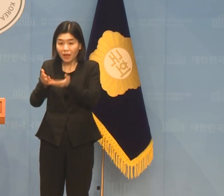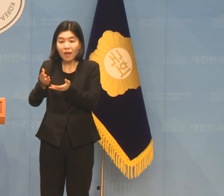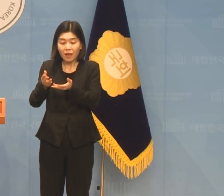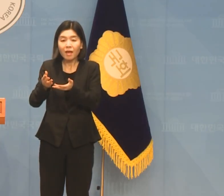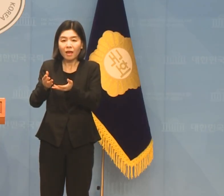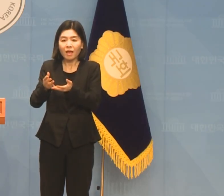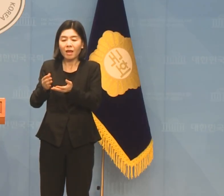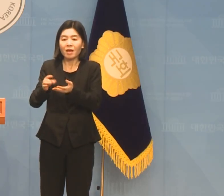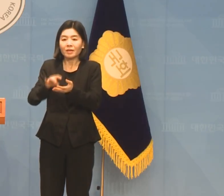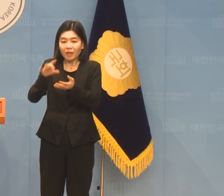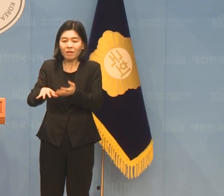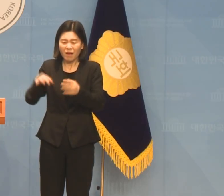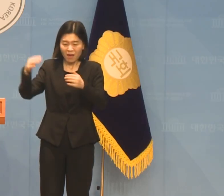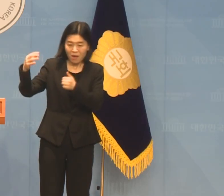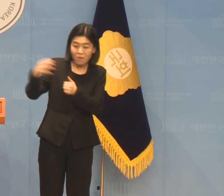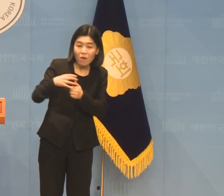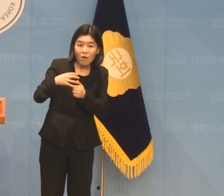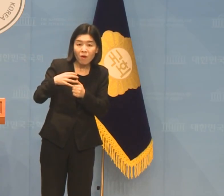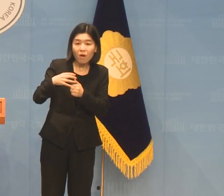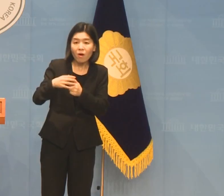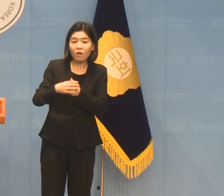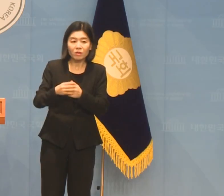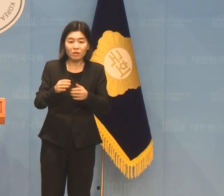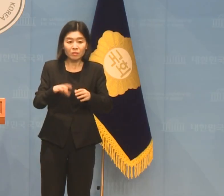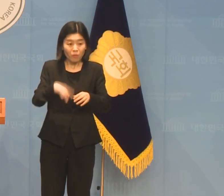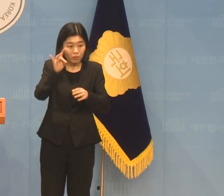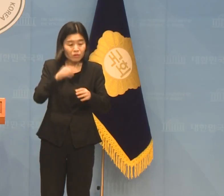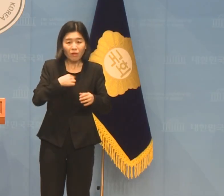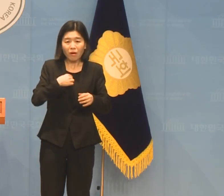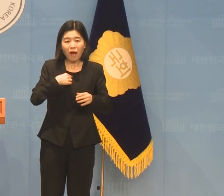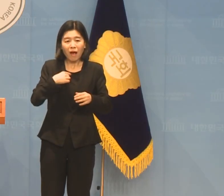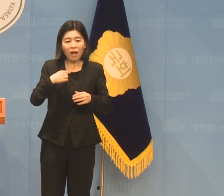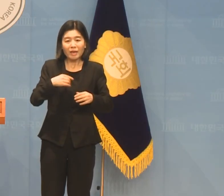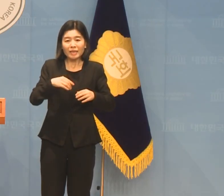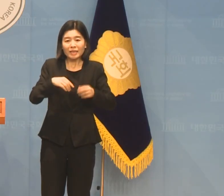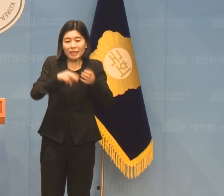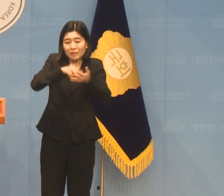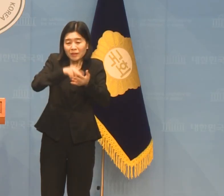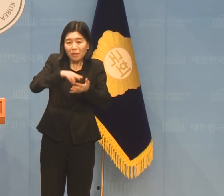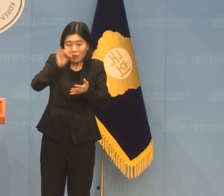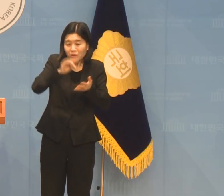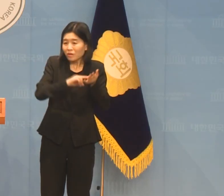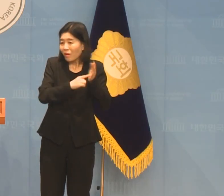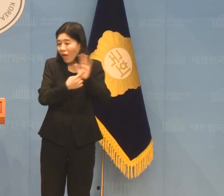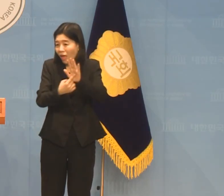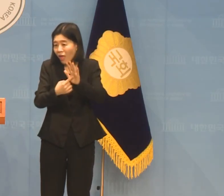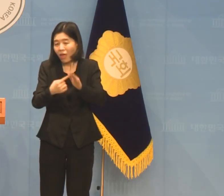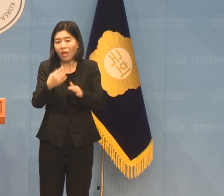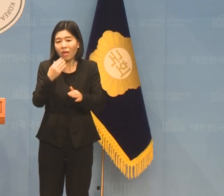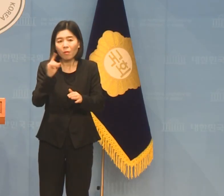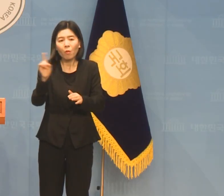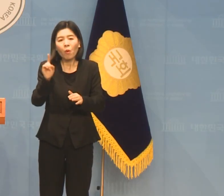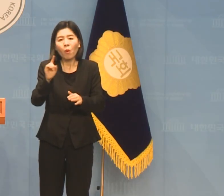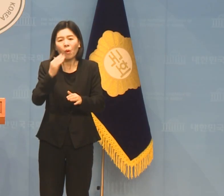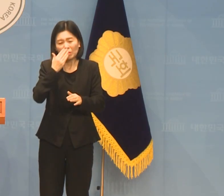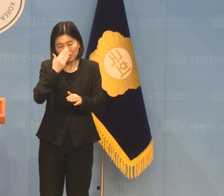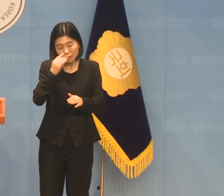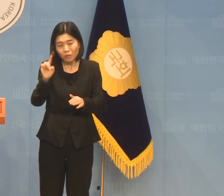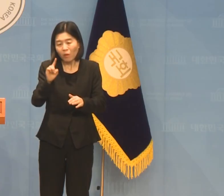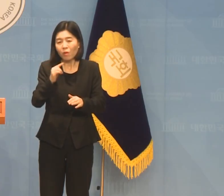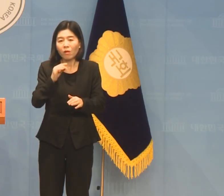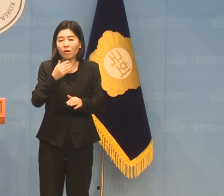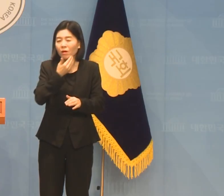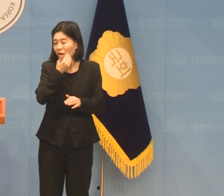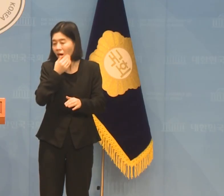자들이 시작도 전에 자기 패를 보이고 하는 협상의 결말은 굴욕 협상밖에 없습니다. 미국과